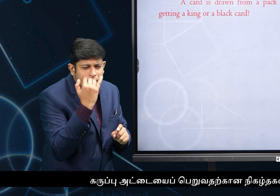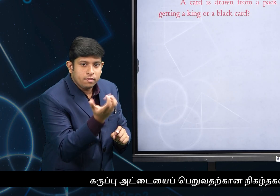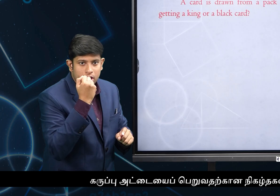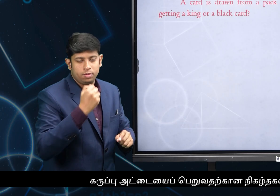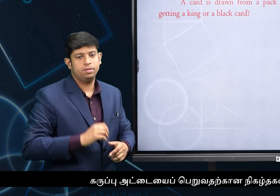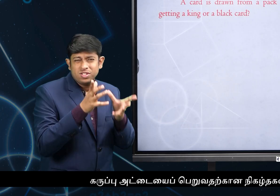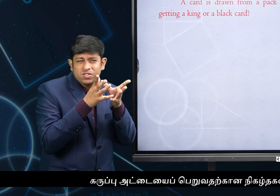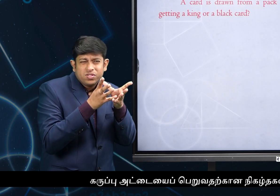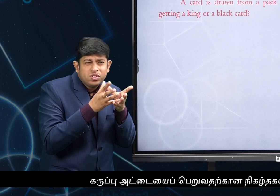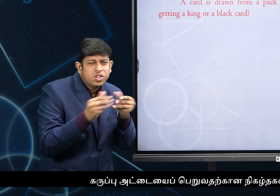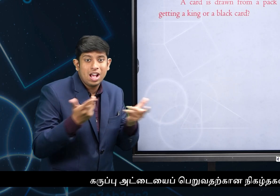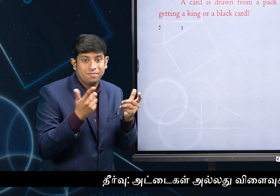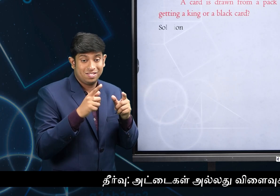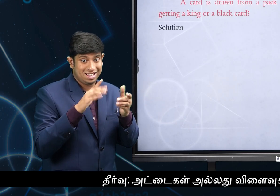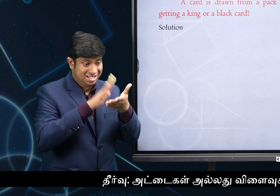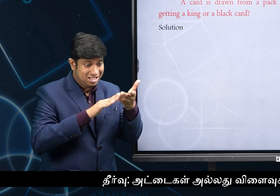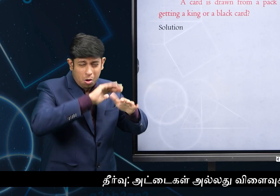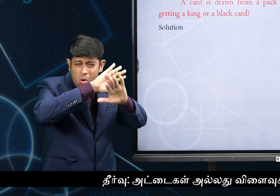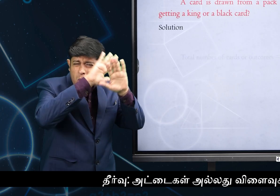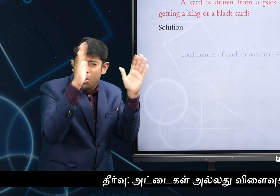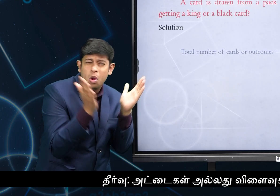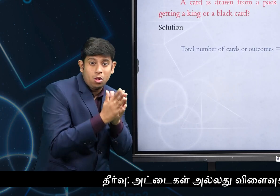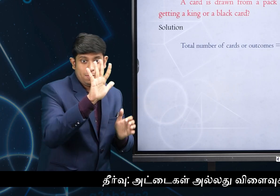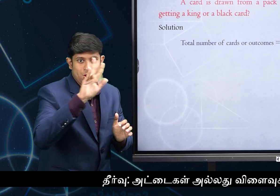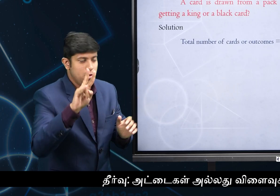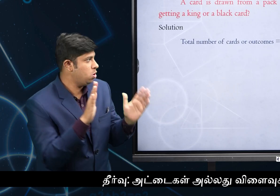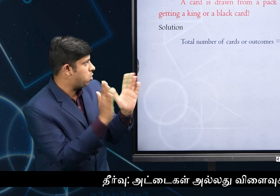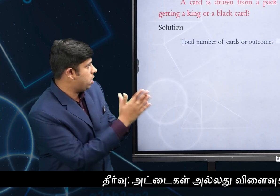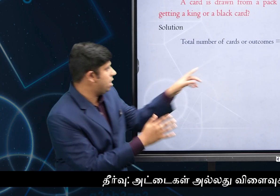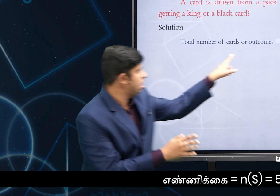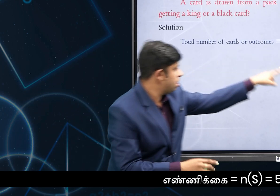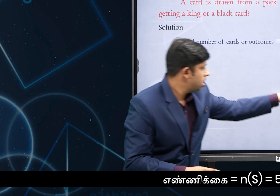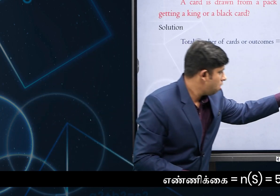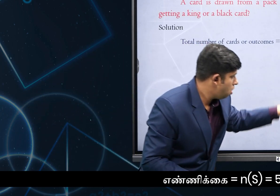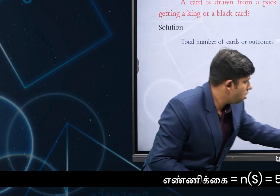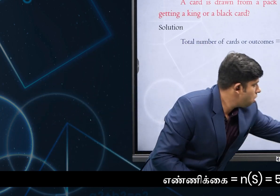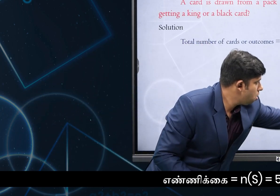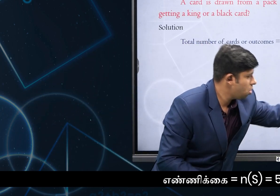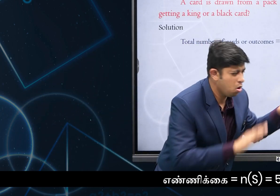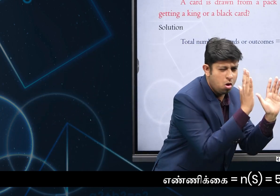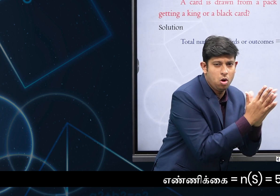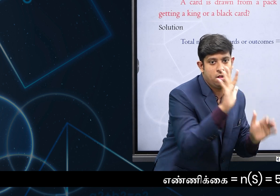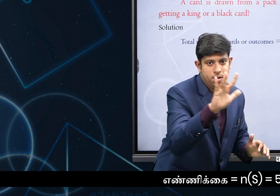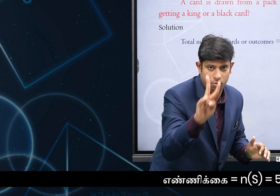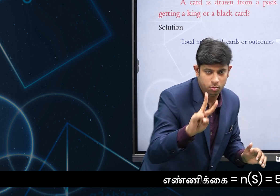பெறுவதற்கான நிகழ்தகவை கண்டறி. தீர்வு அட்டைகள் அல்லது விளைவுகளின் மொத்த எண்ணிக்கை ஈடு எண் அடைப்புக்குறி எஸ்